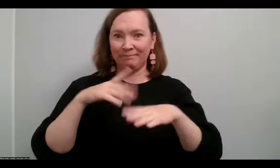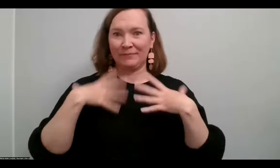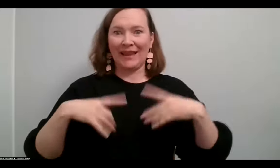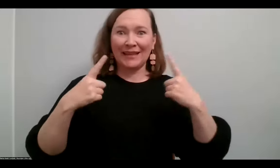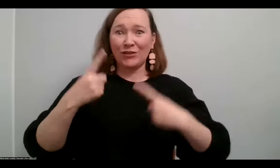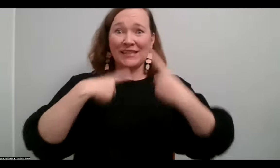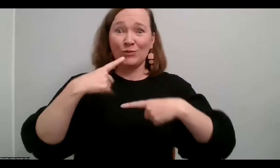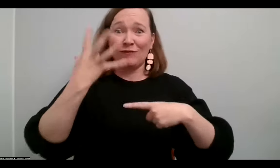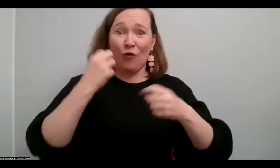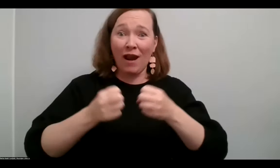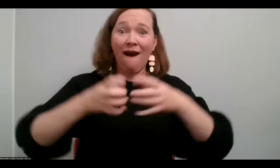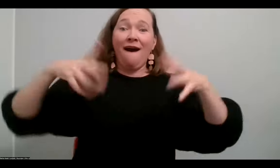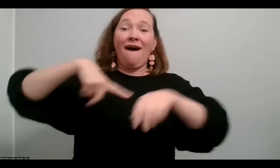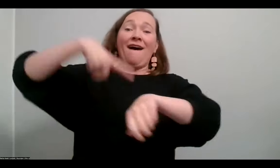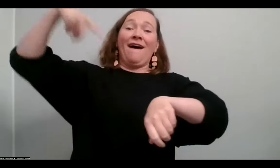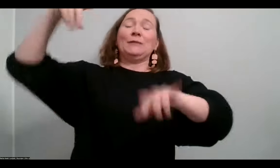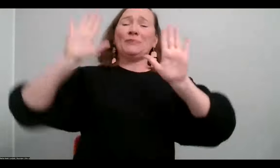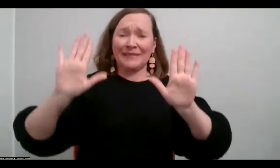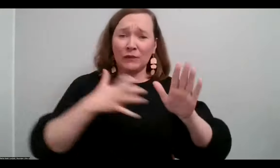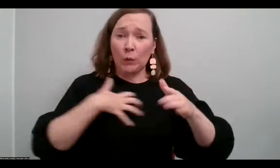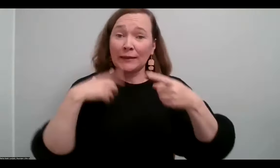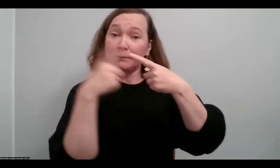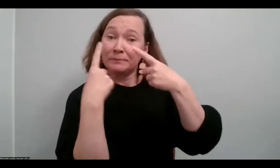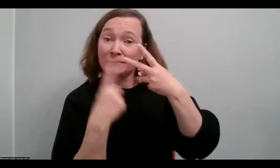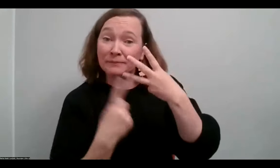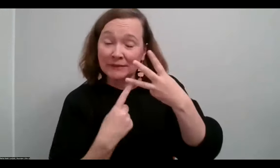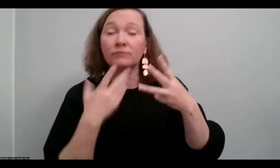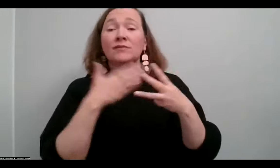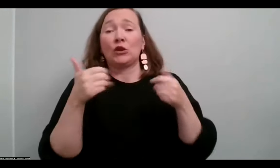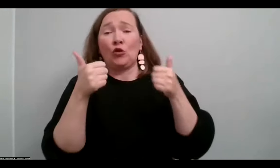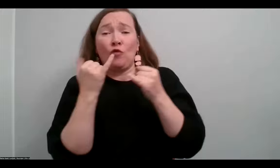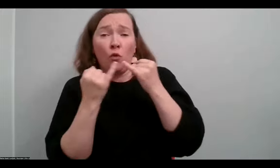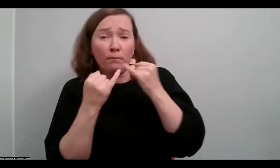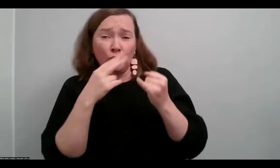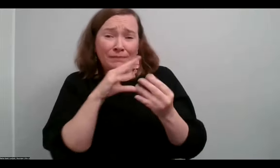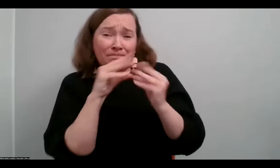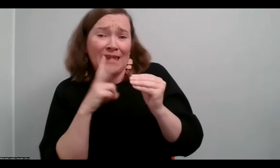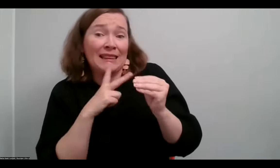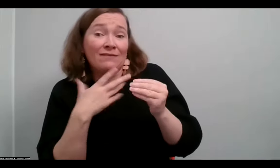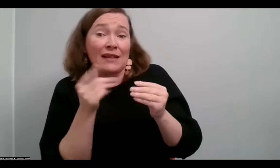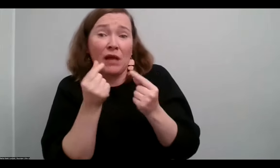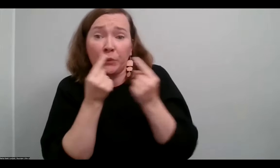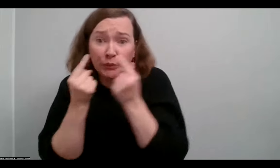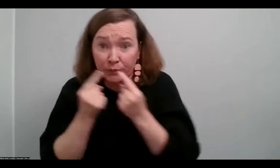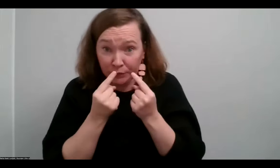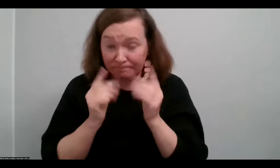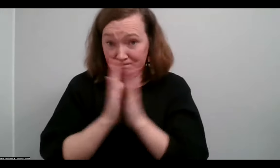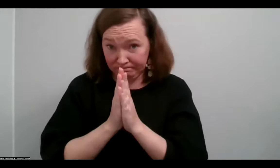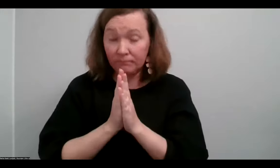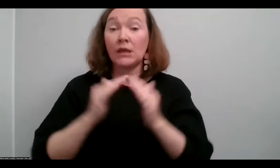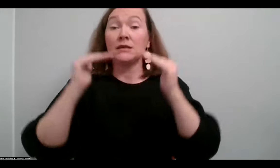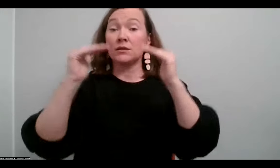Eli seuraava aihe. Eli keskustellahan näistä aiheista voisi vaikka kuinka ja paljon, mutta me